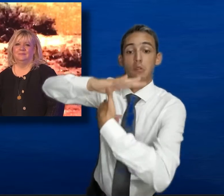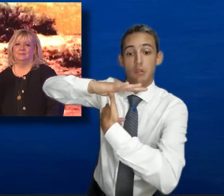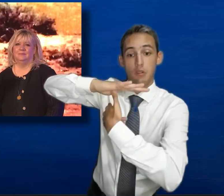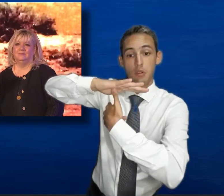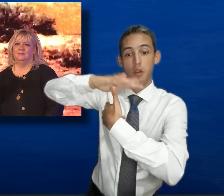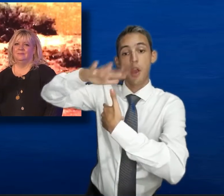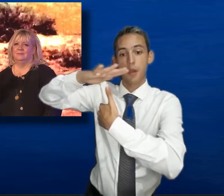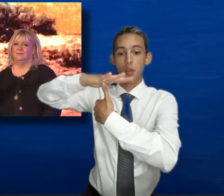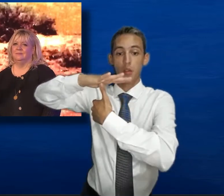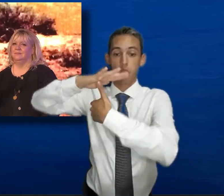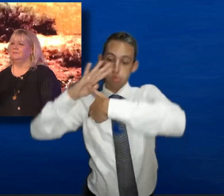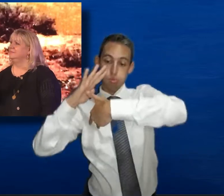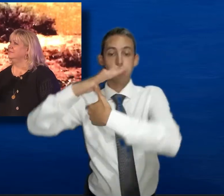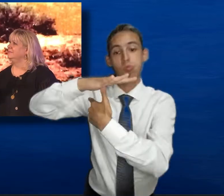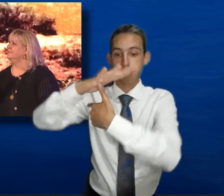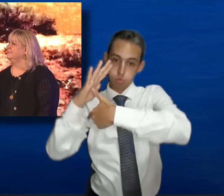ar.